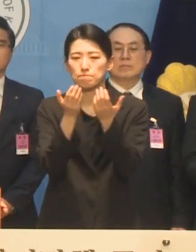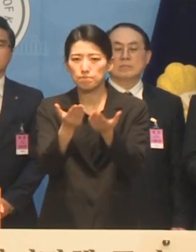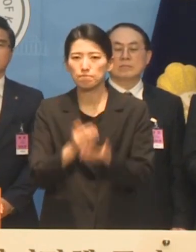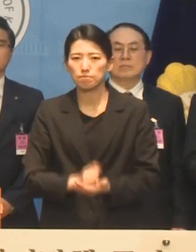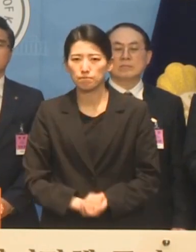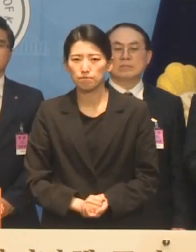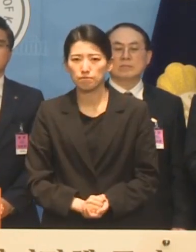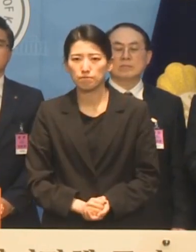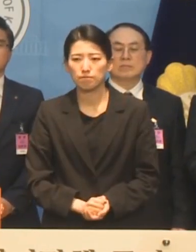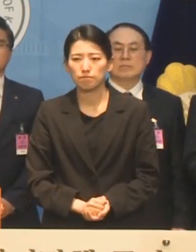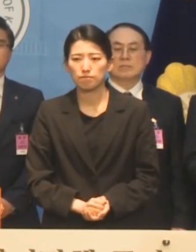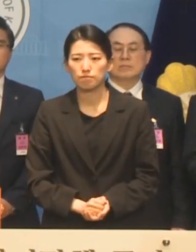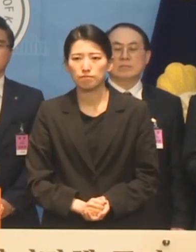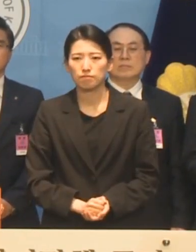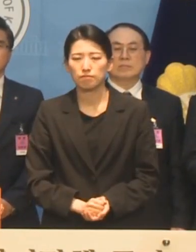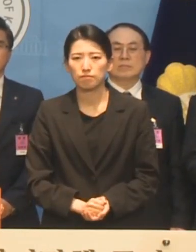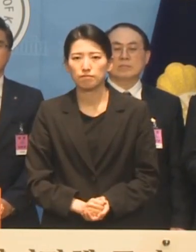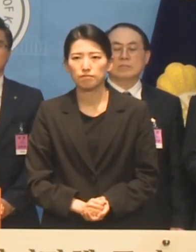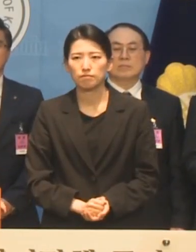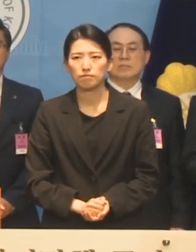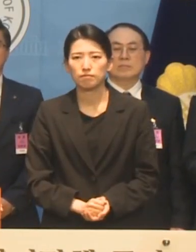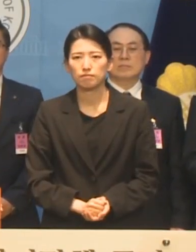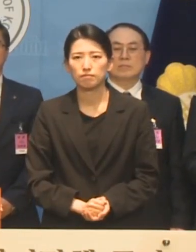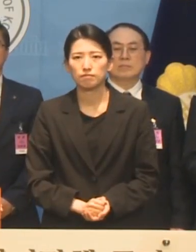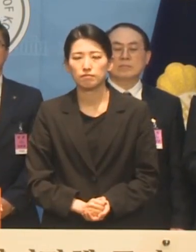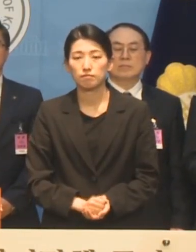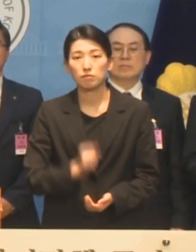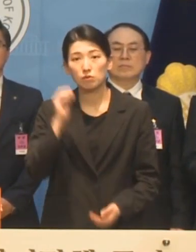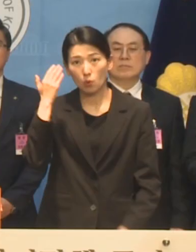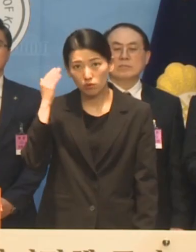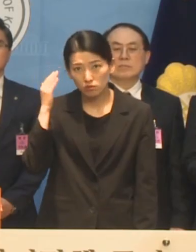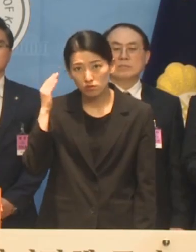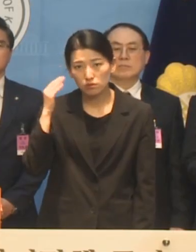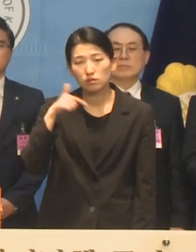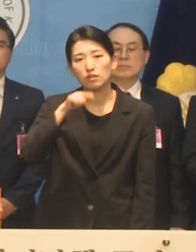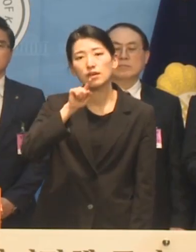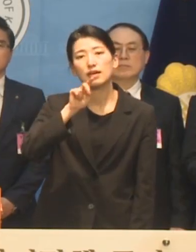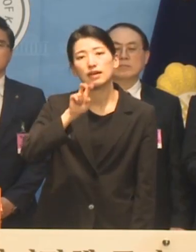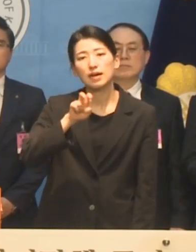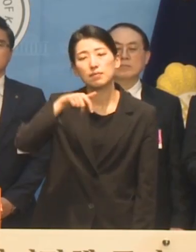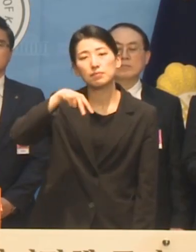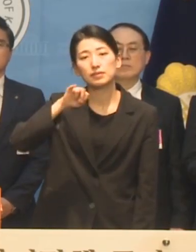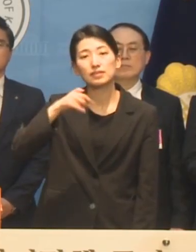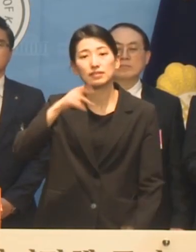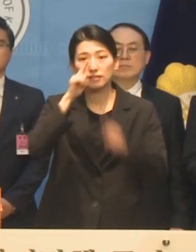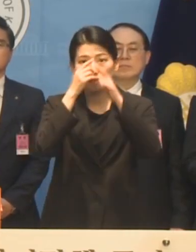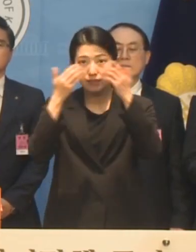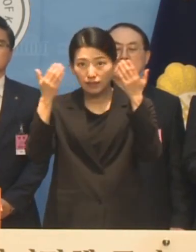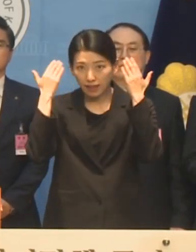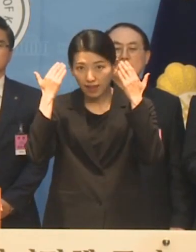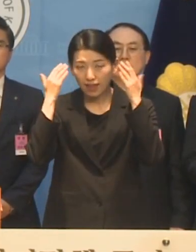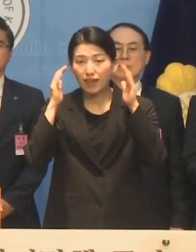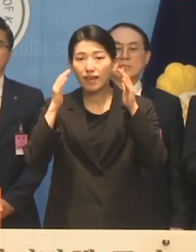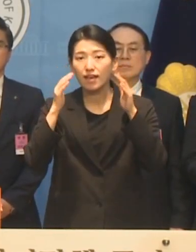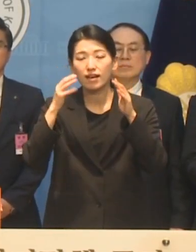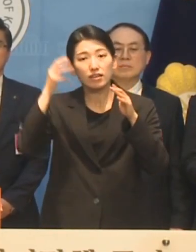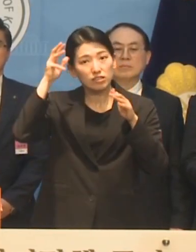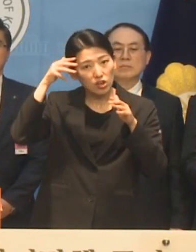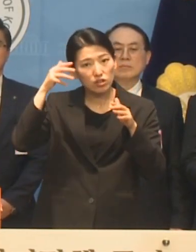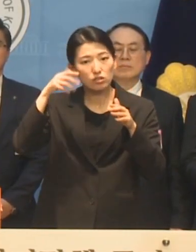그 심각한 사실이라고 하는 것은 최근 감신대 학부생 종교 철학 수업 시간에